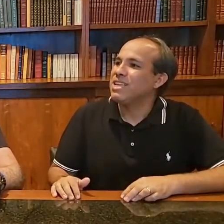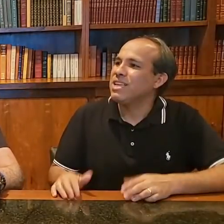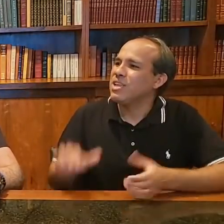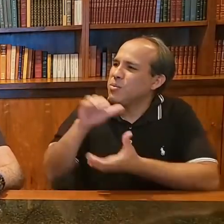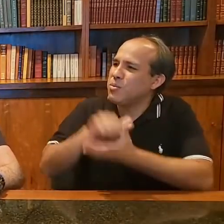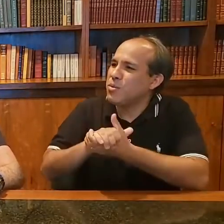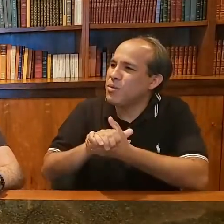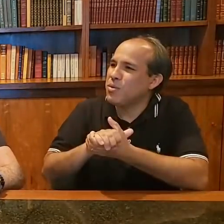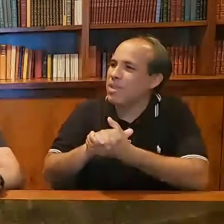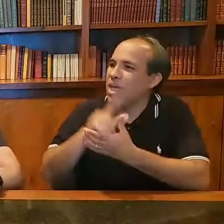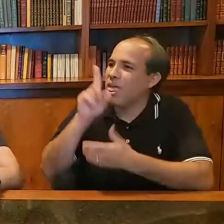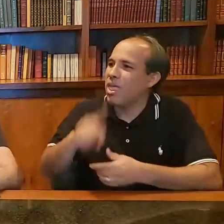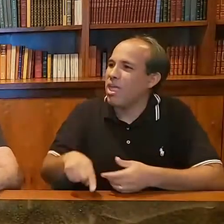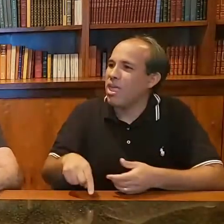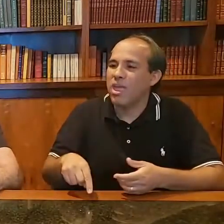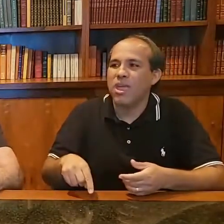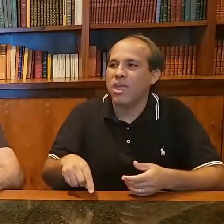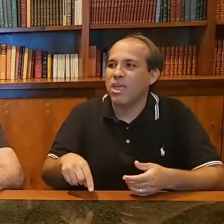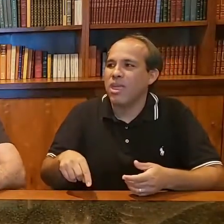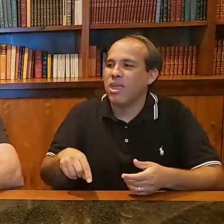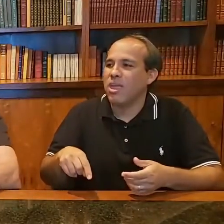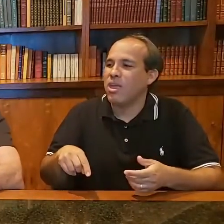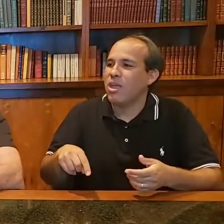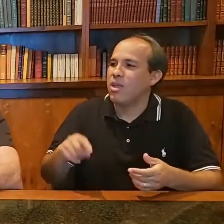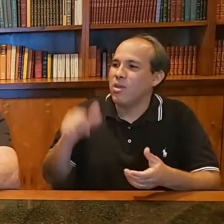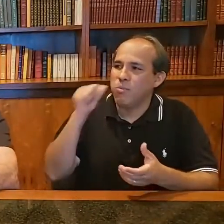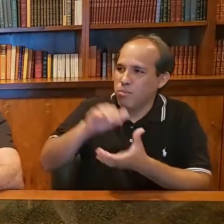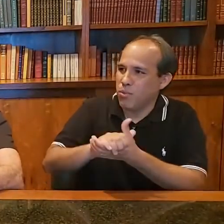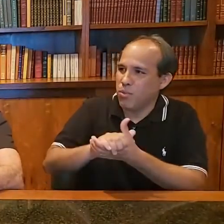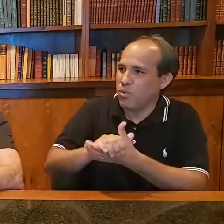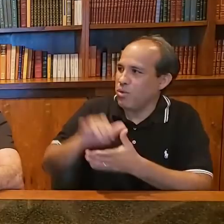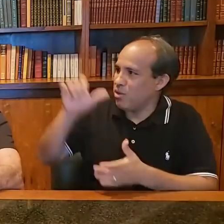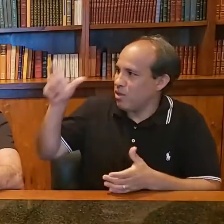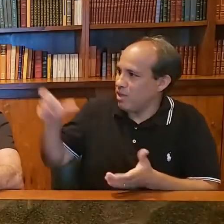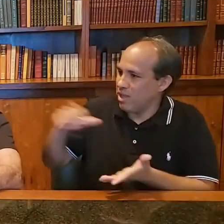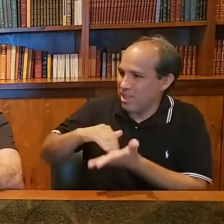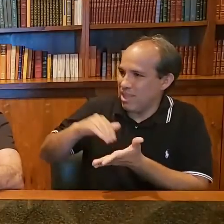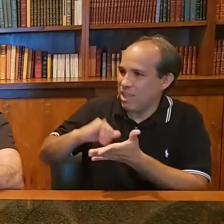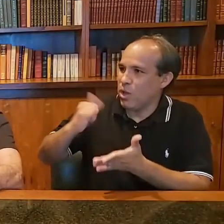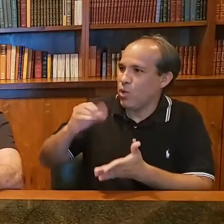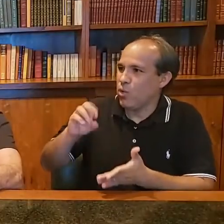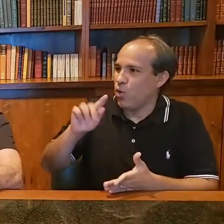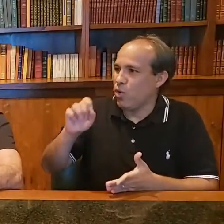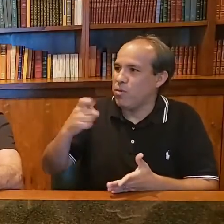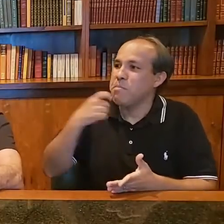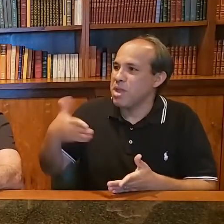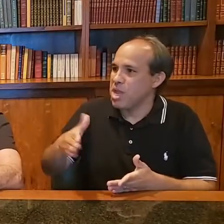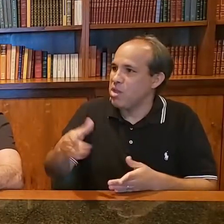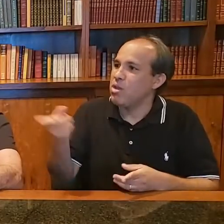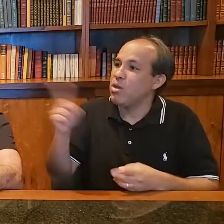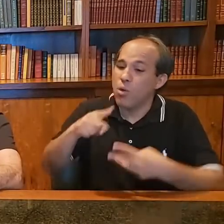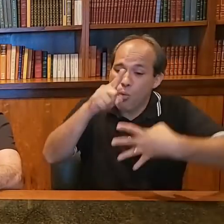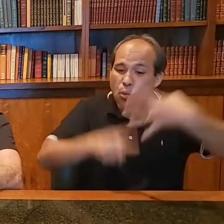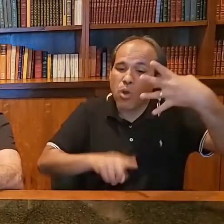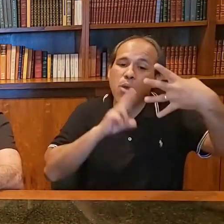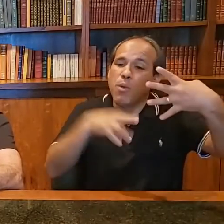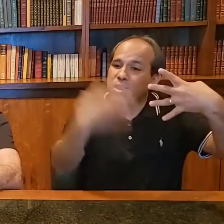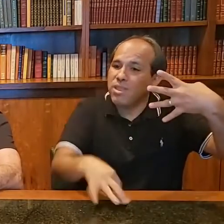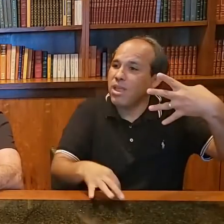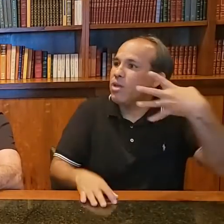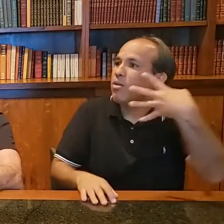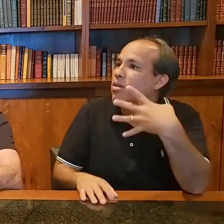Esposa do nosso amigo aí, Tilápia, o Jorge Seife. Que dia foi que Castelo Branco assumiu? 31 de março, 2 de abril, 11 de abril, 15 de